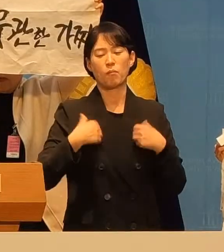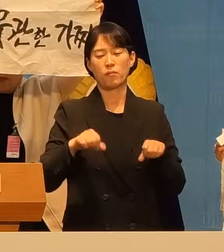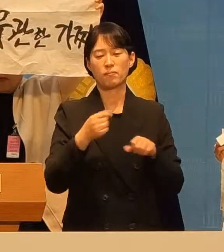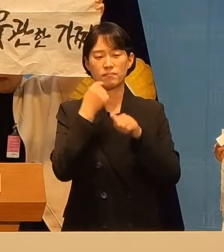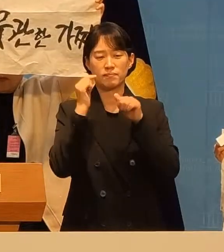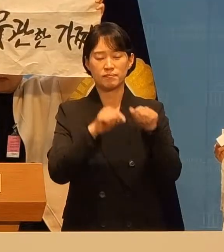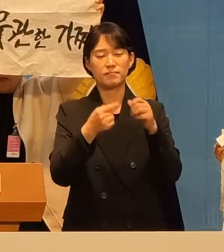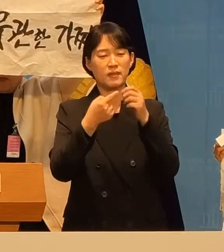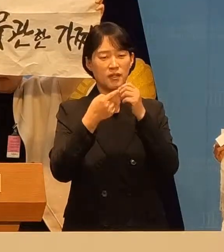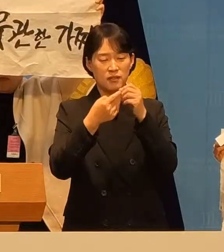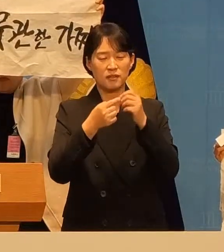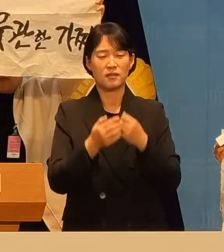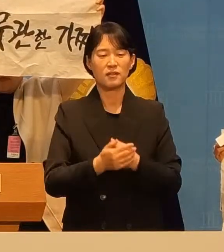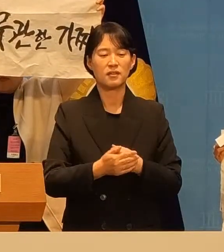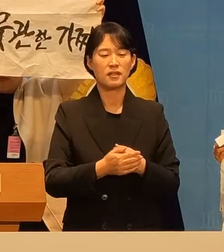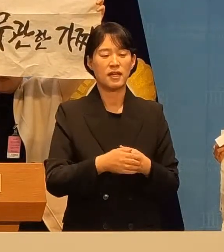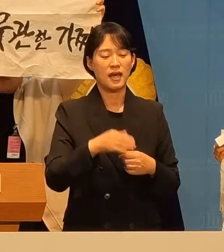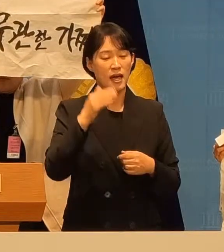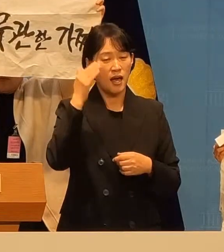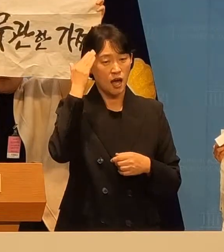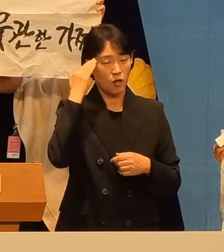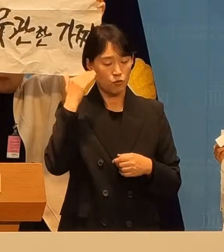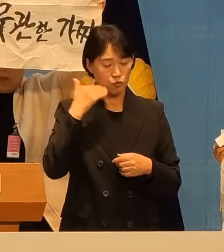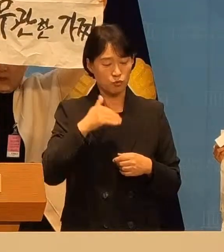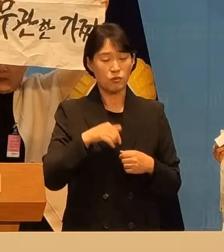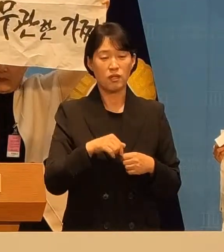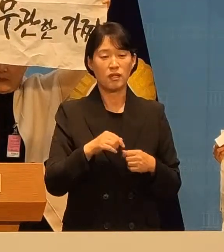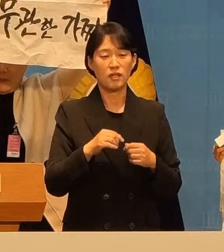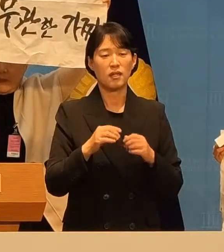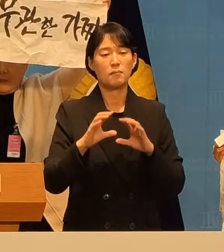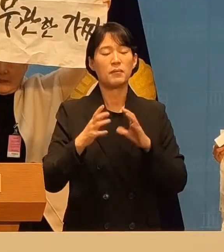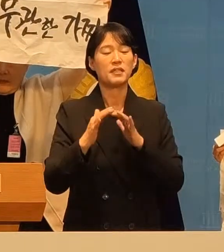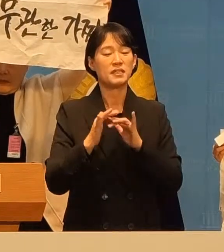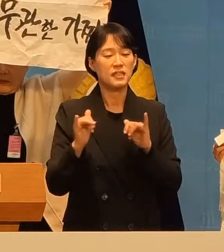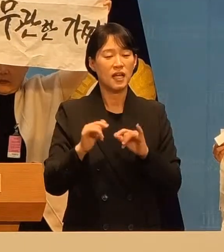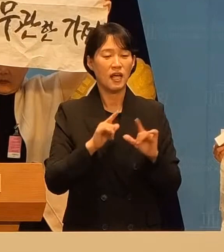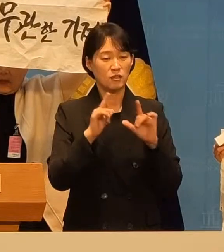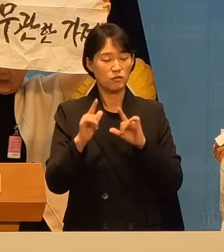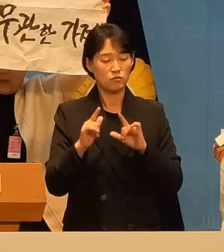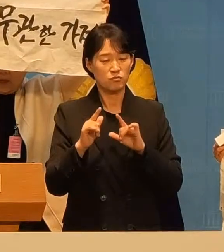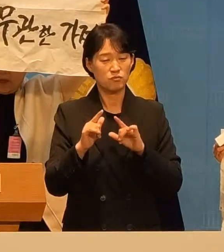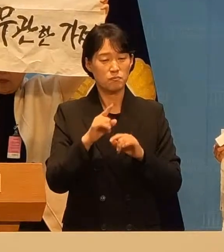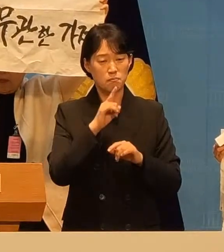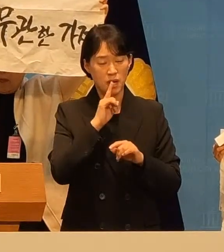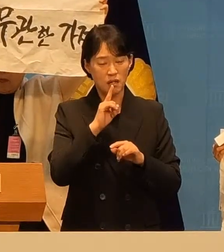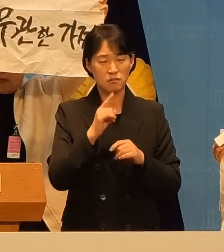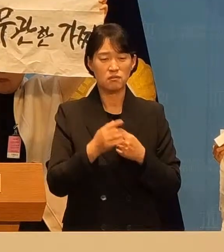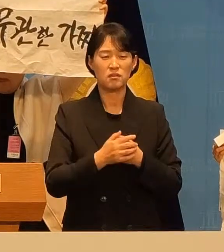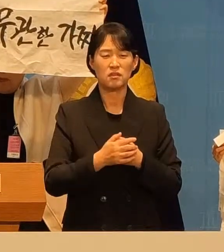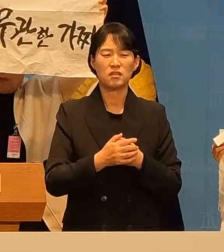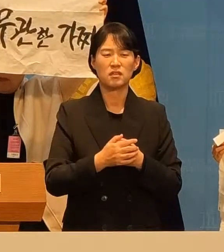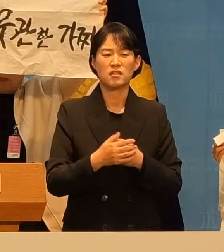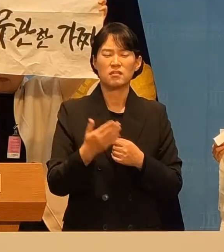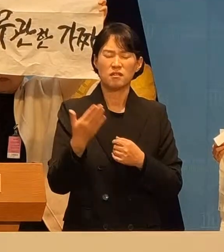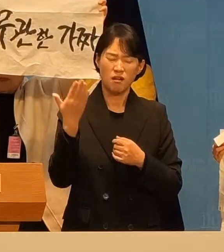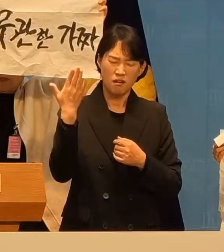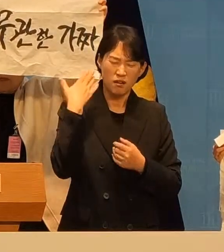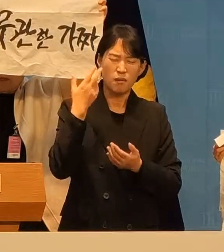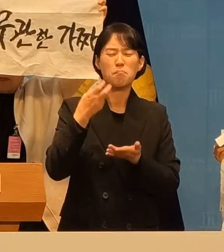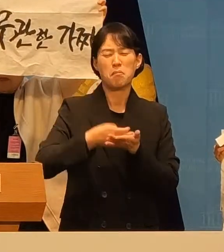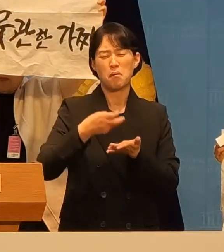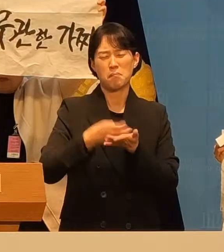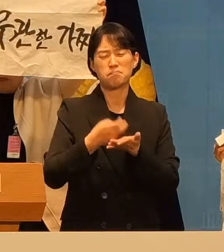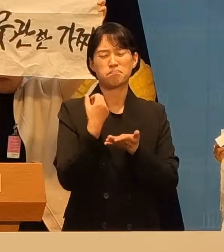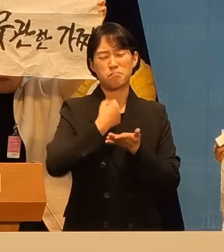하나, 남측 비무장지대 민사행정 주장은 1907년 헤이그 육전 법규